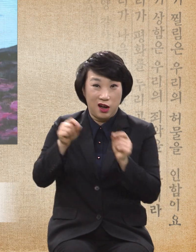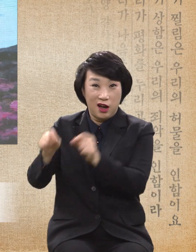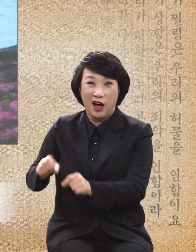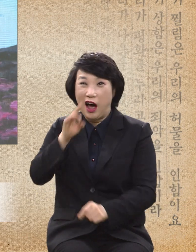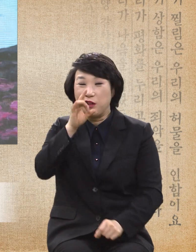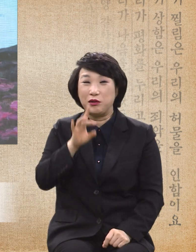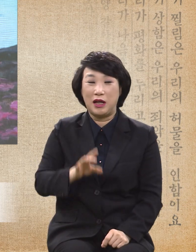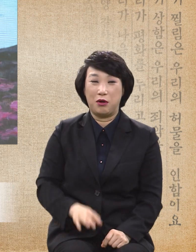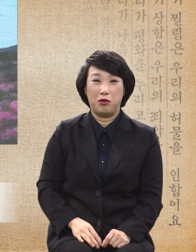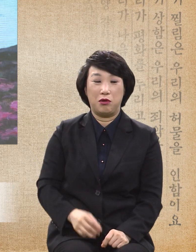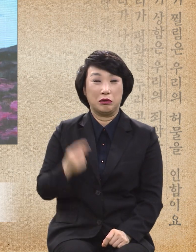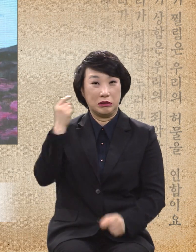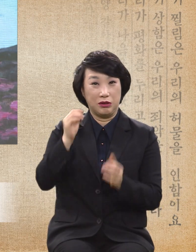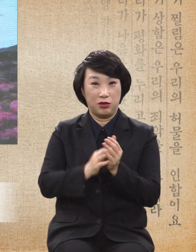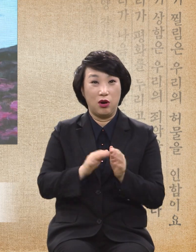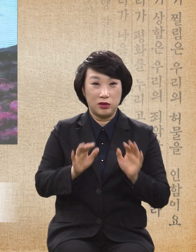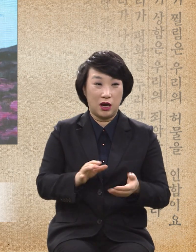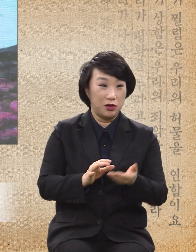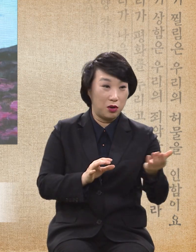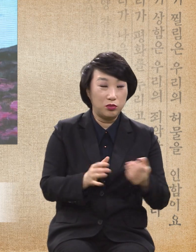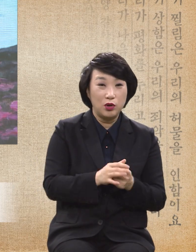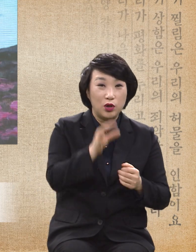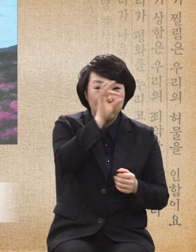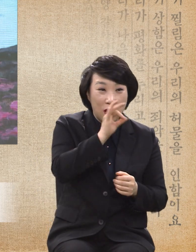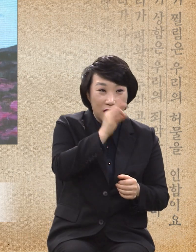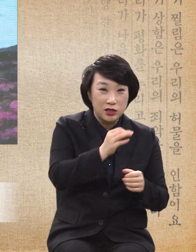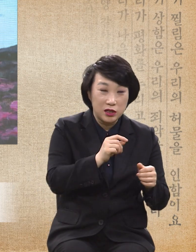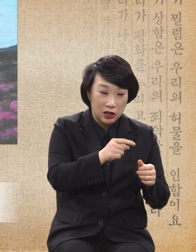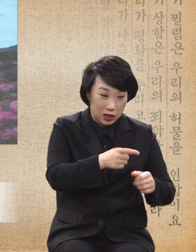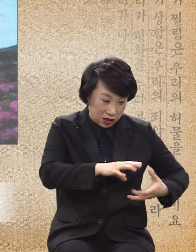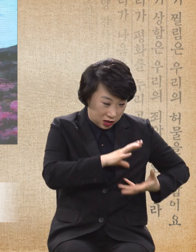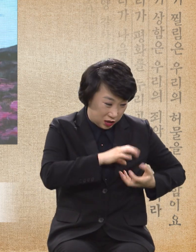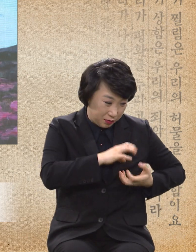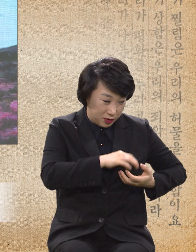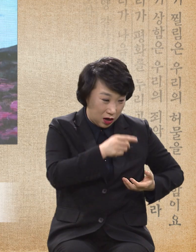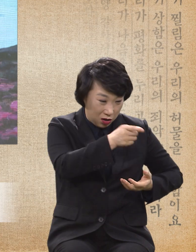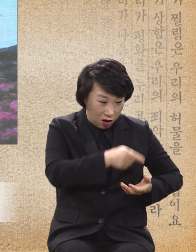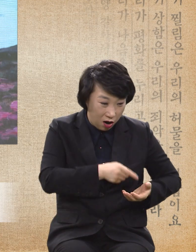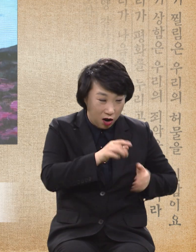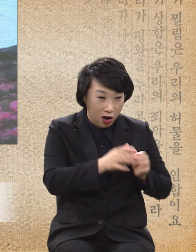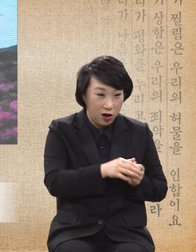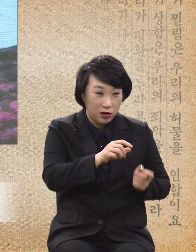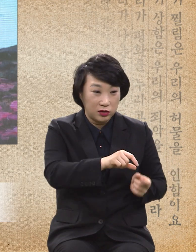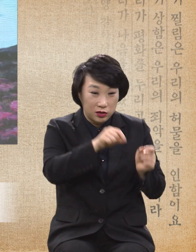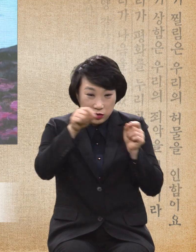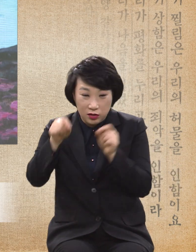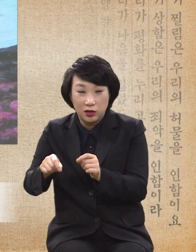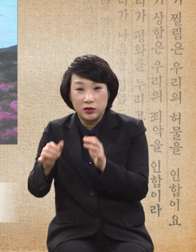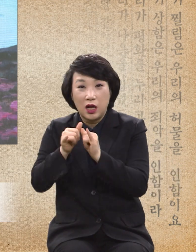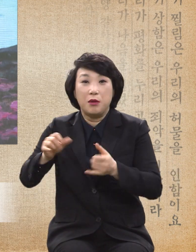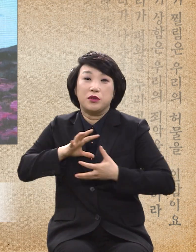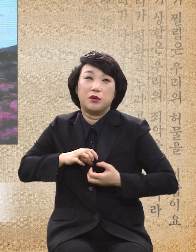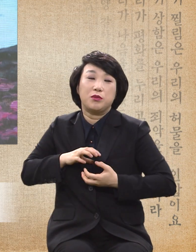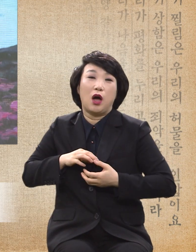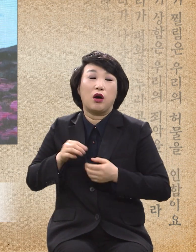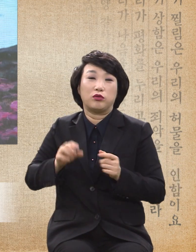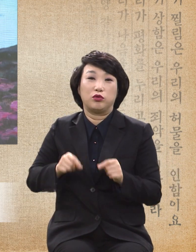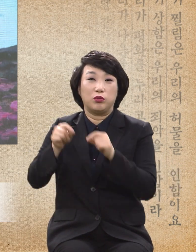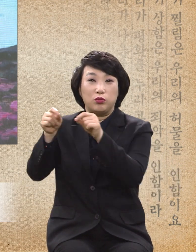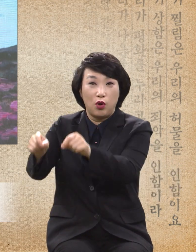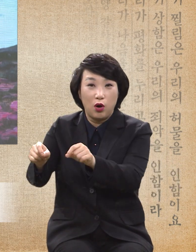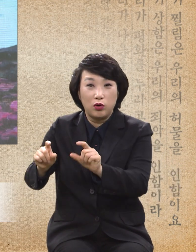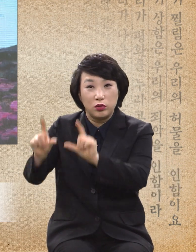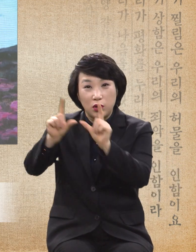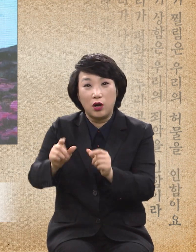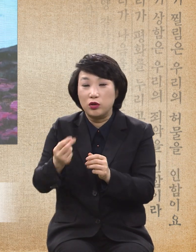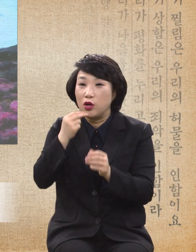돼지 심장을 꺼내서 사람 심장을 만들어서 지금 살게 하는 이런 때요. 근데 그 사람